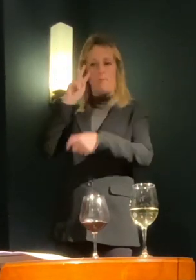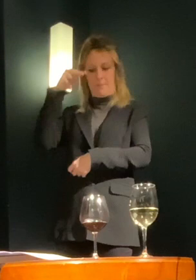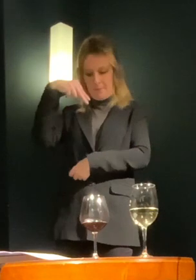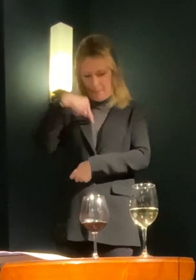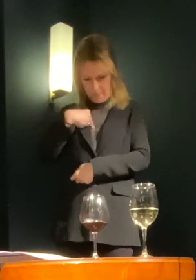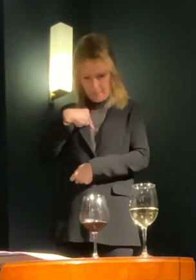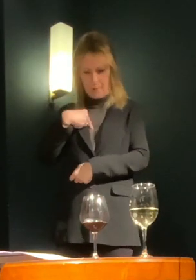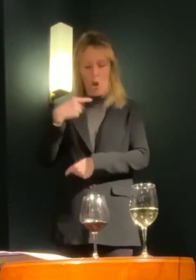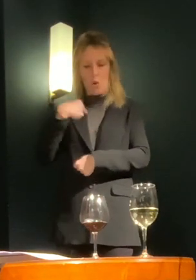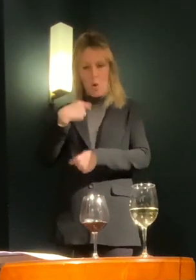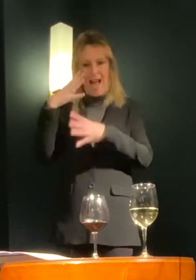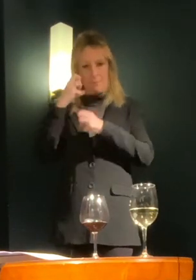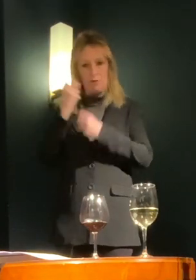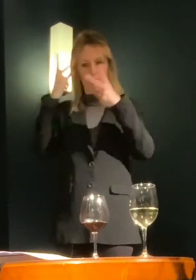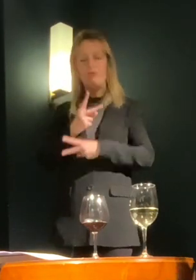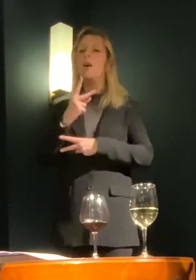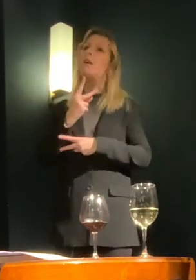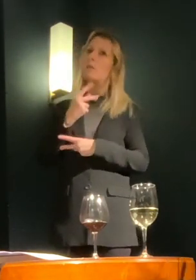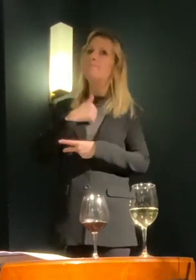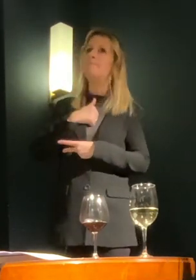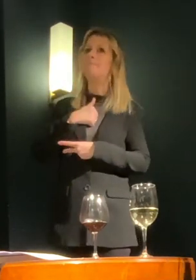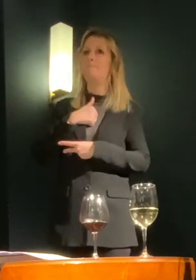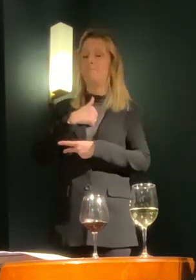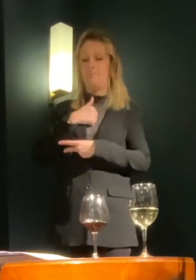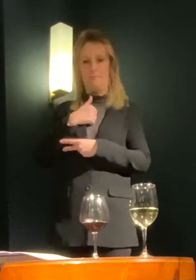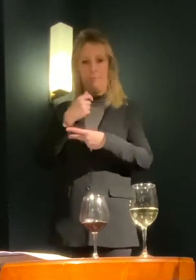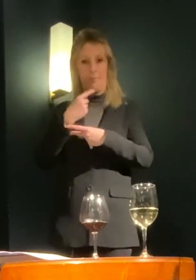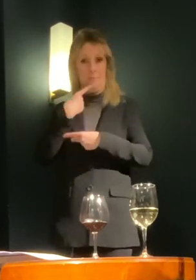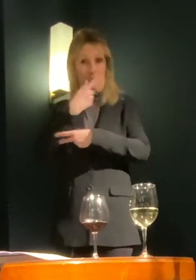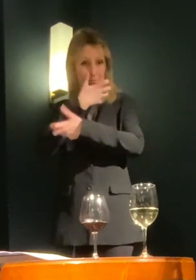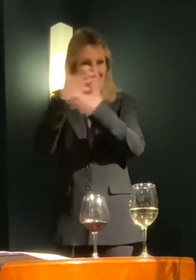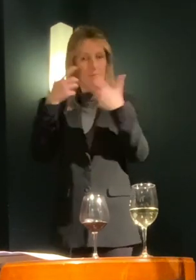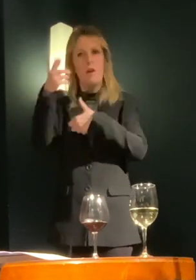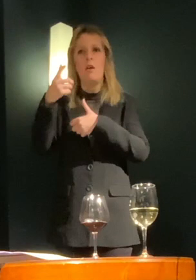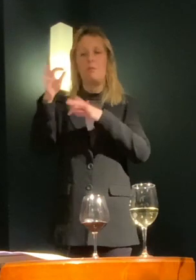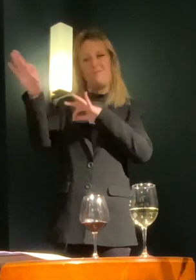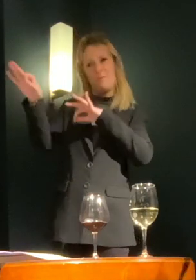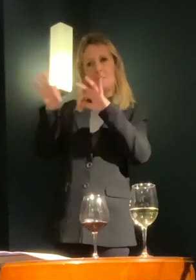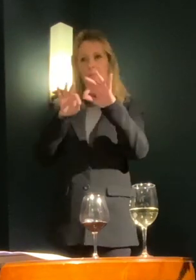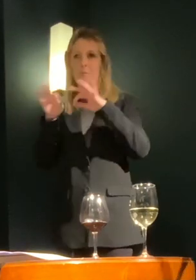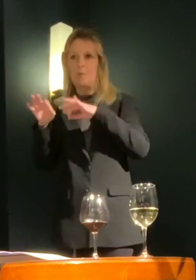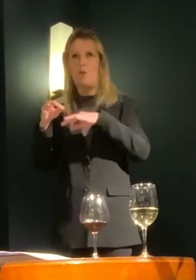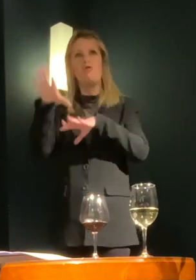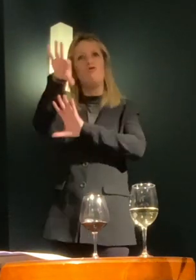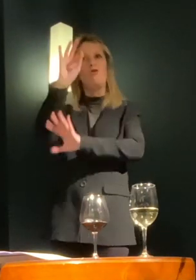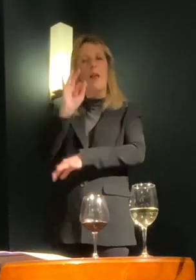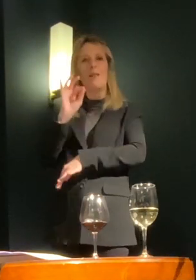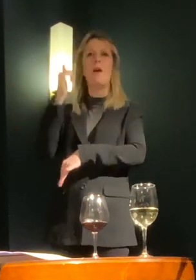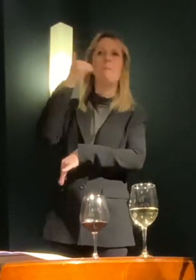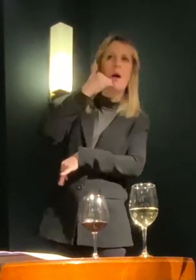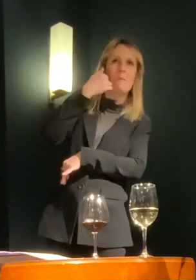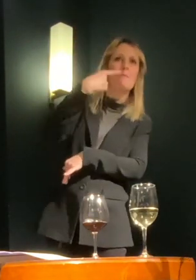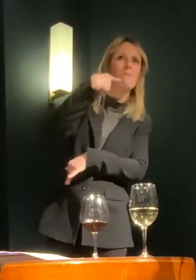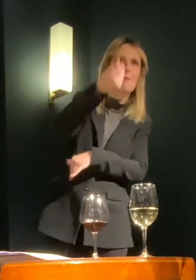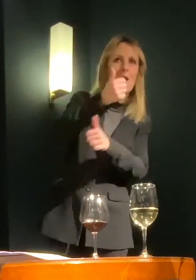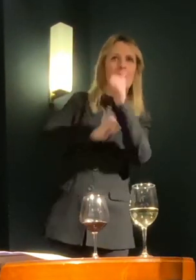tuo nuovo orientamento, la tua nuova identità. E mentre il coming out è modulabile, perché tu puoi scegliere se dirlo prima a mamma, poi a papà, prima agli